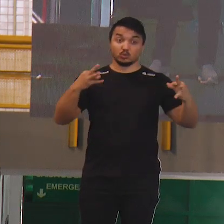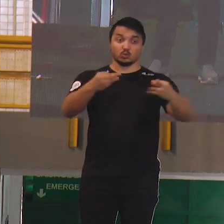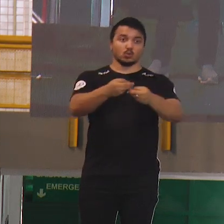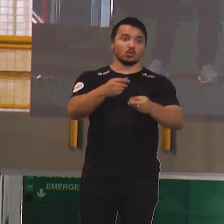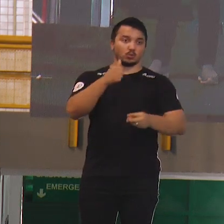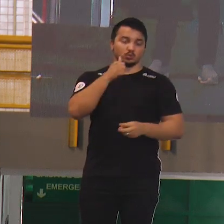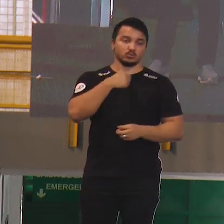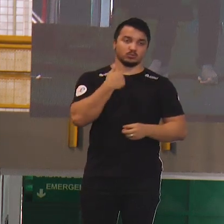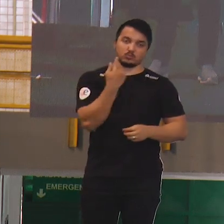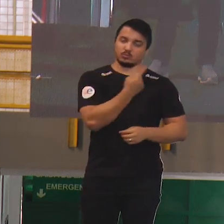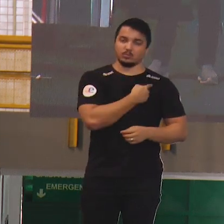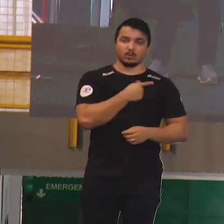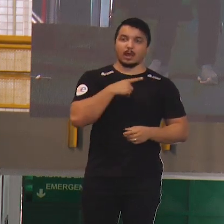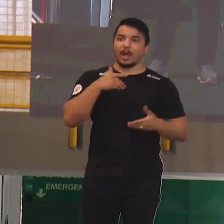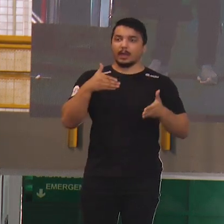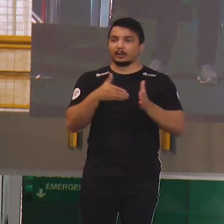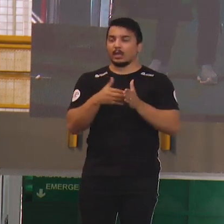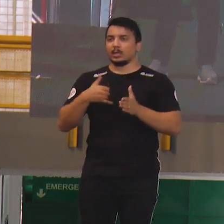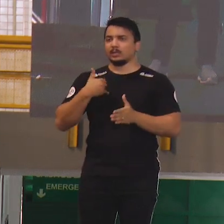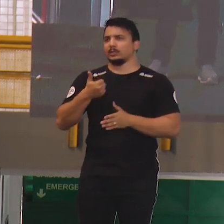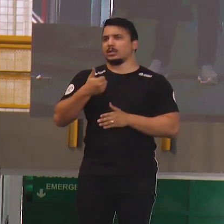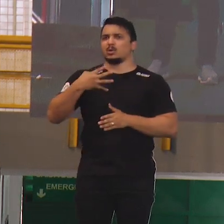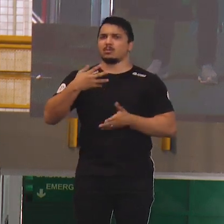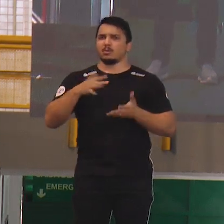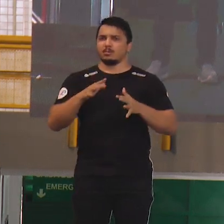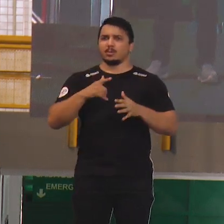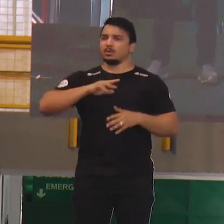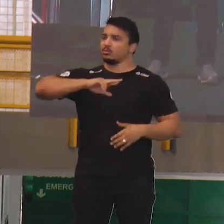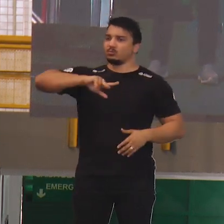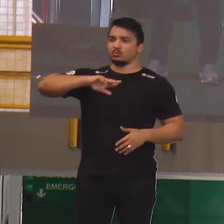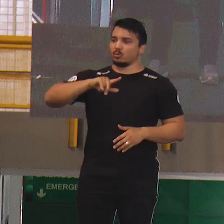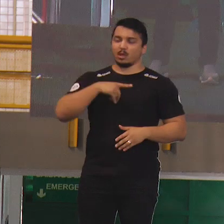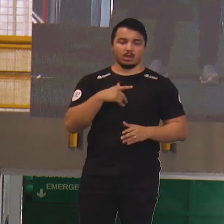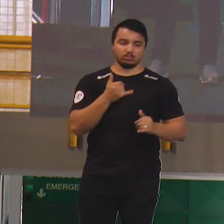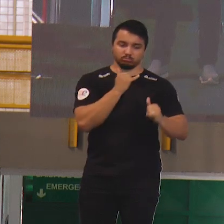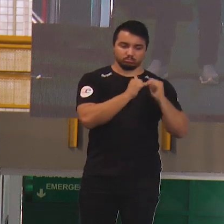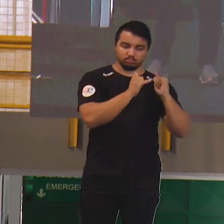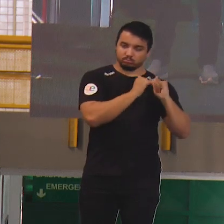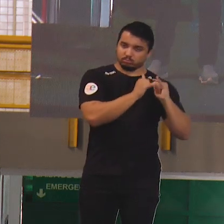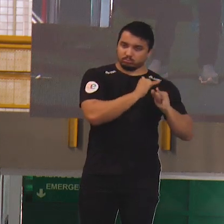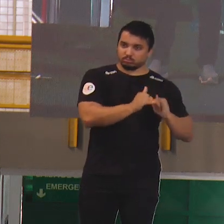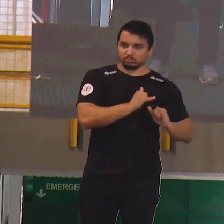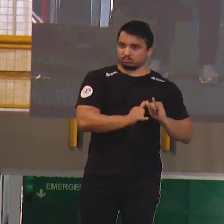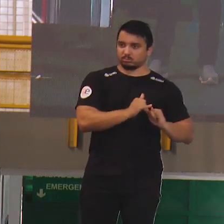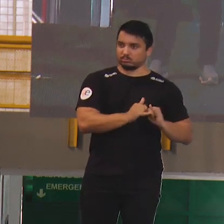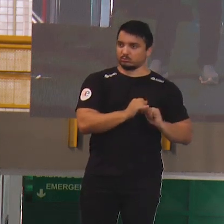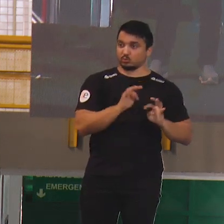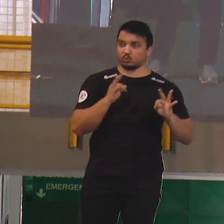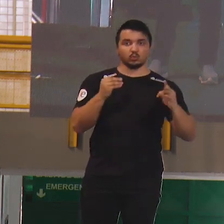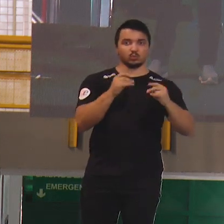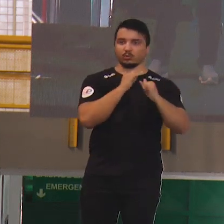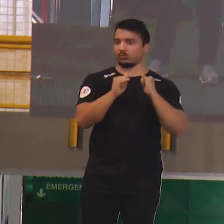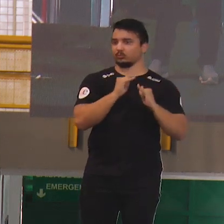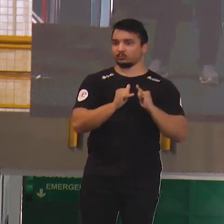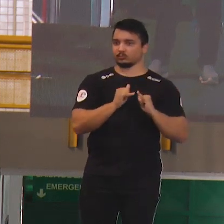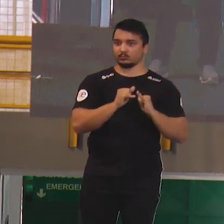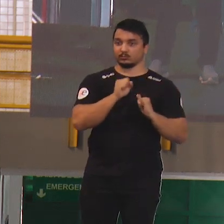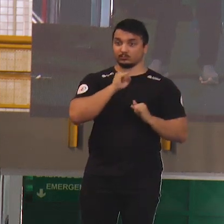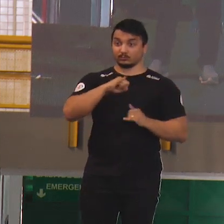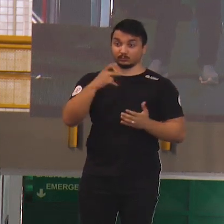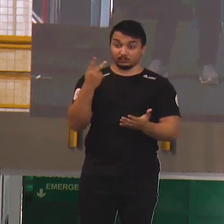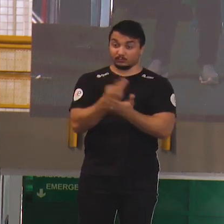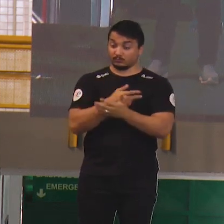o 14º dia de vida, não temos uma diferenciação sexual. E se não ocorrer